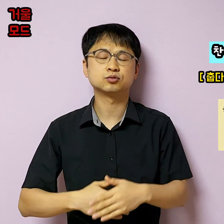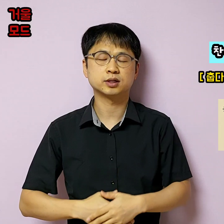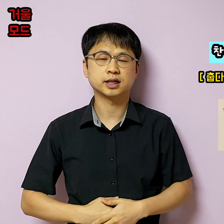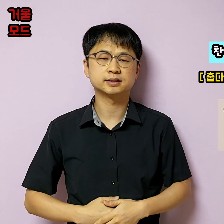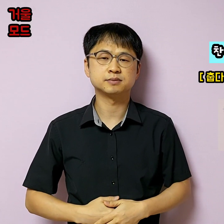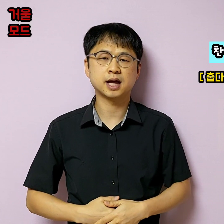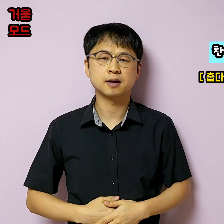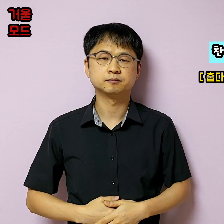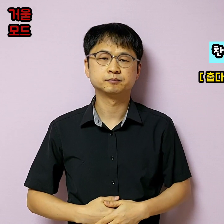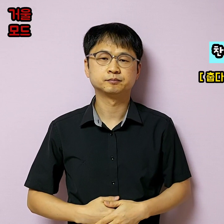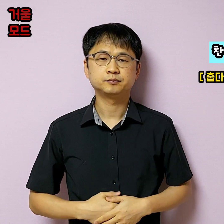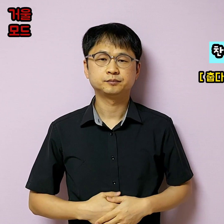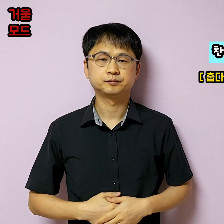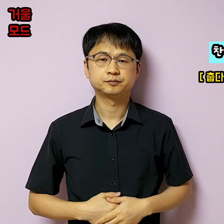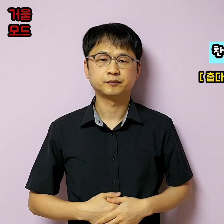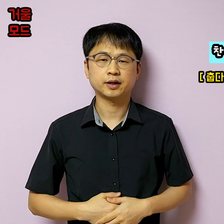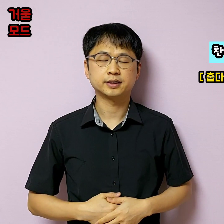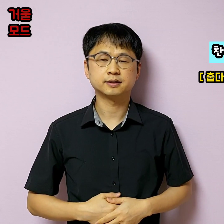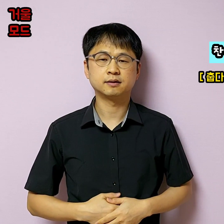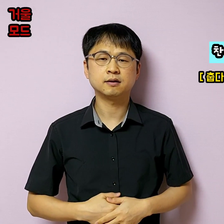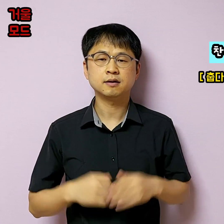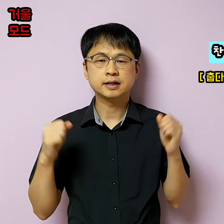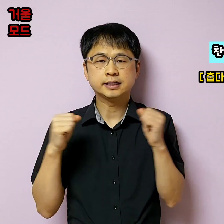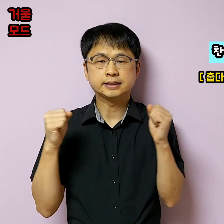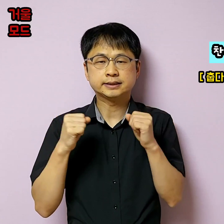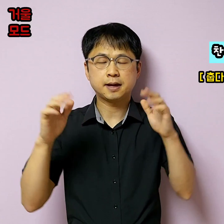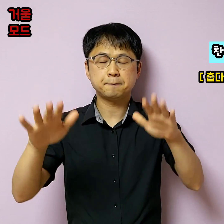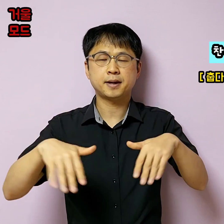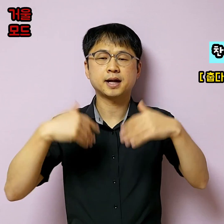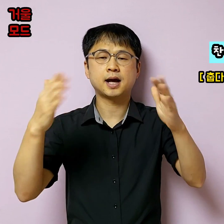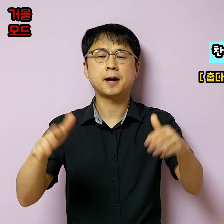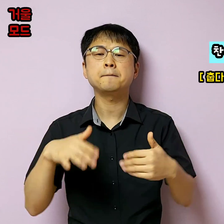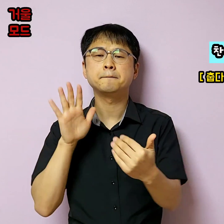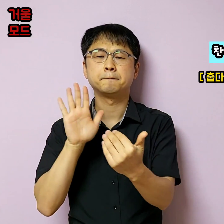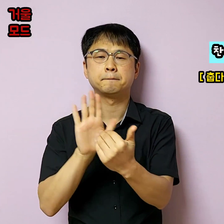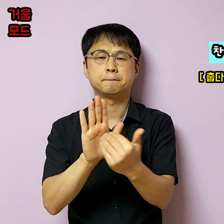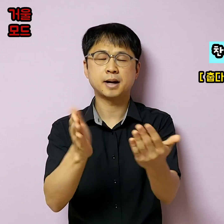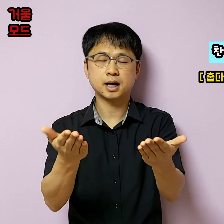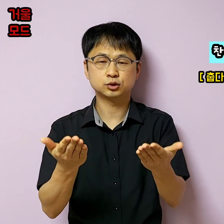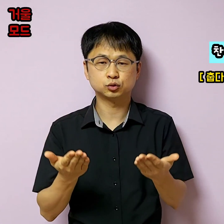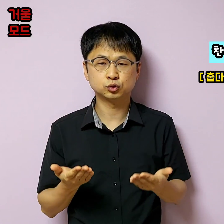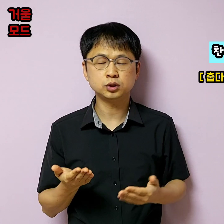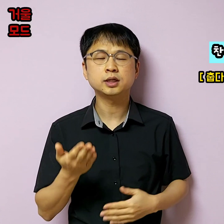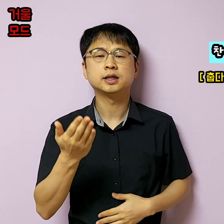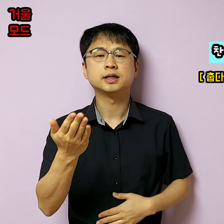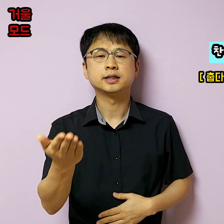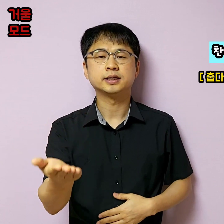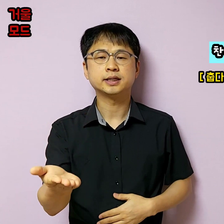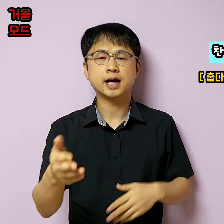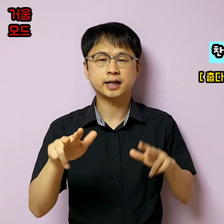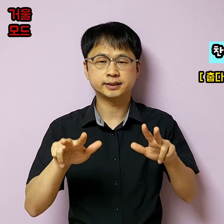수어가 되겠습니다. 네, 그래서 찬바람 막아줄